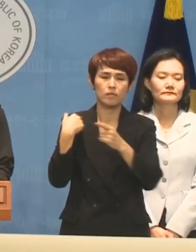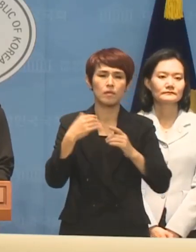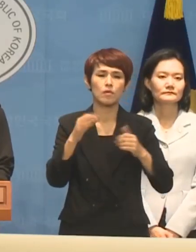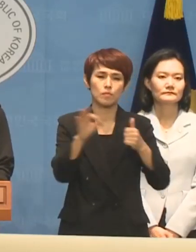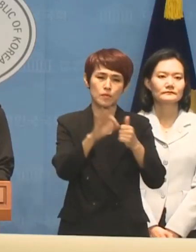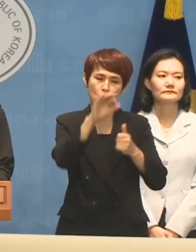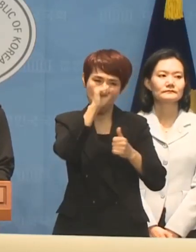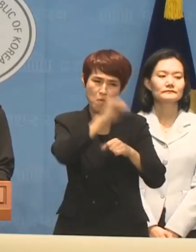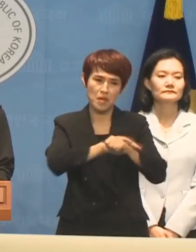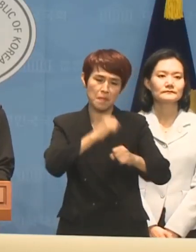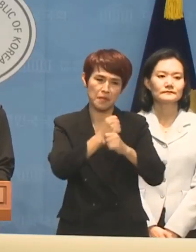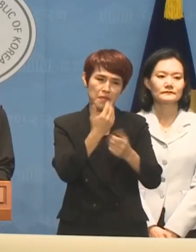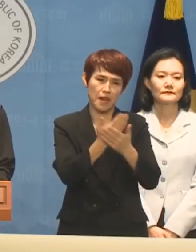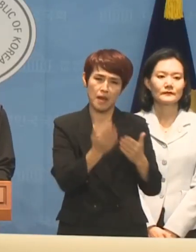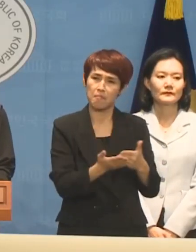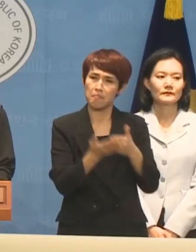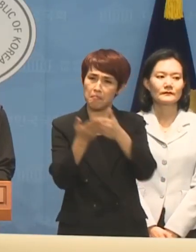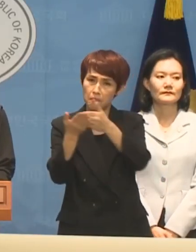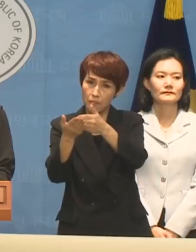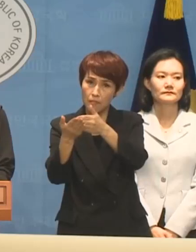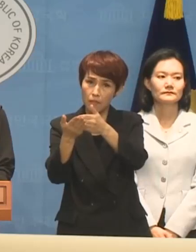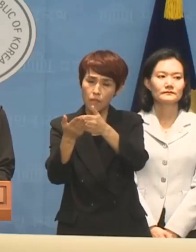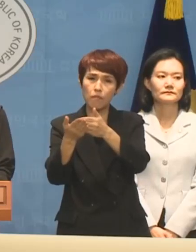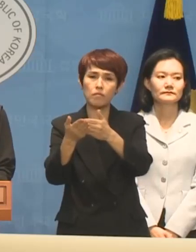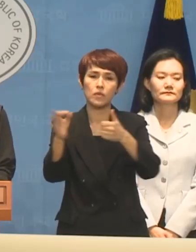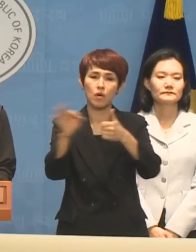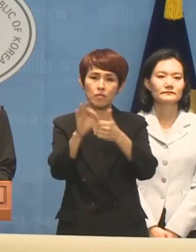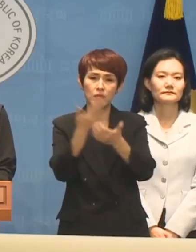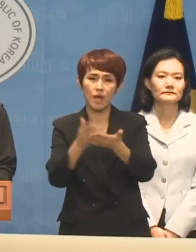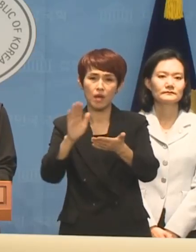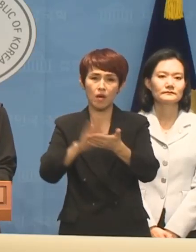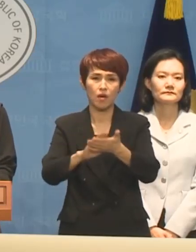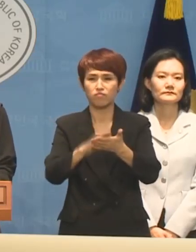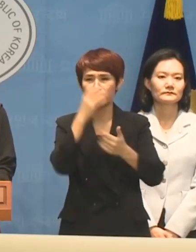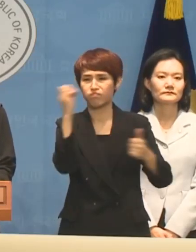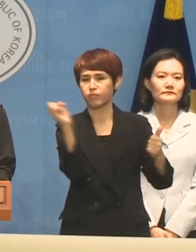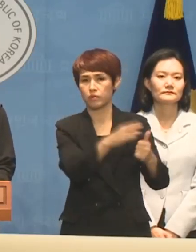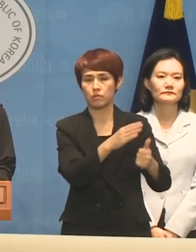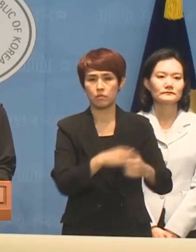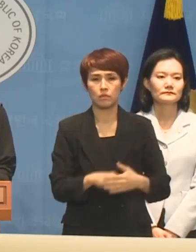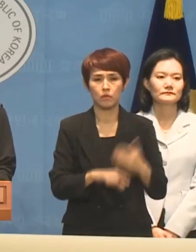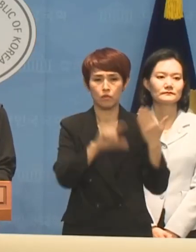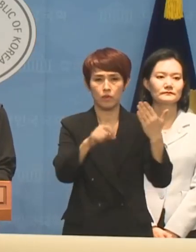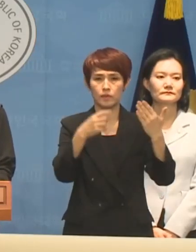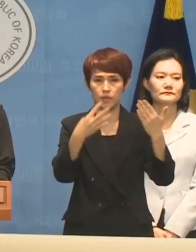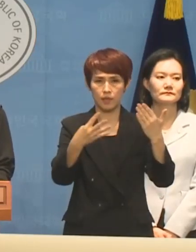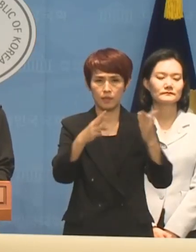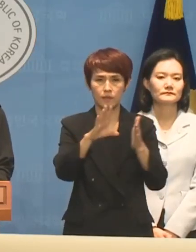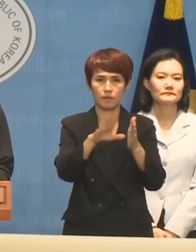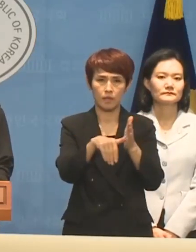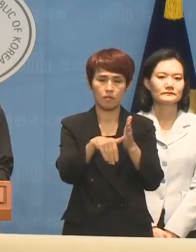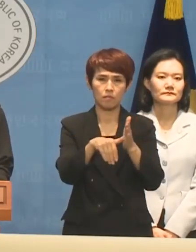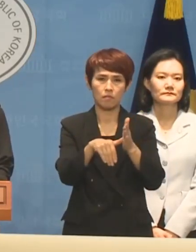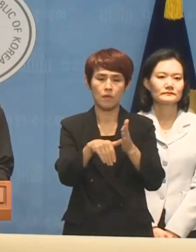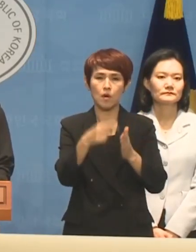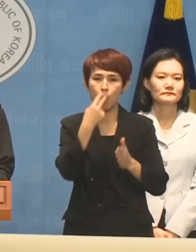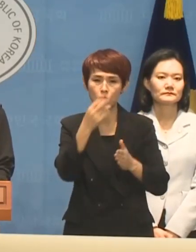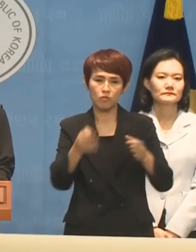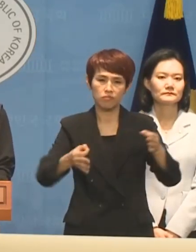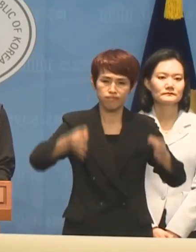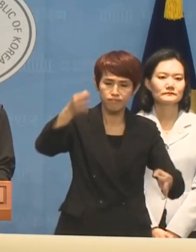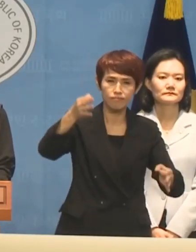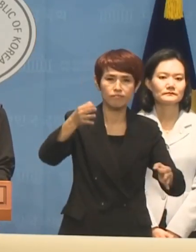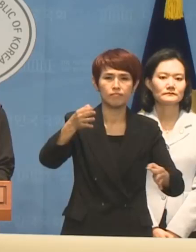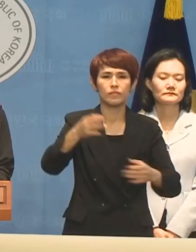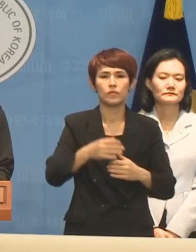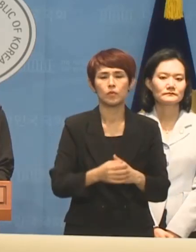국민연금을 만들어 달라는 시민의 뜻에 따른 연금 개혁을 걷어차고 작년 9월 4일 기괴한 차등보험료율 인상,